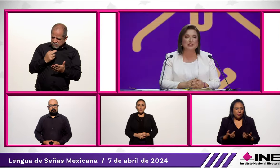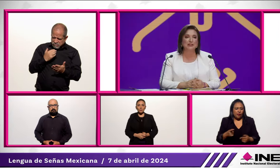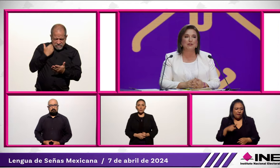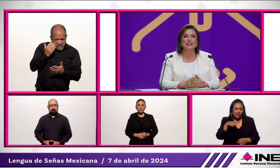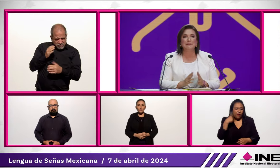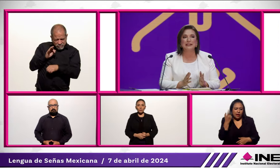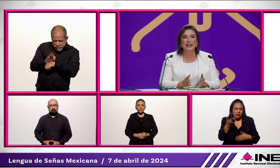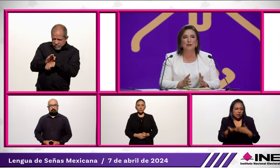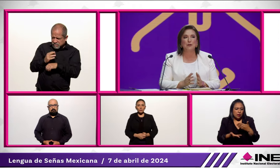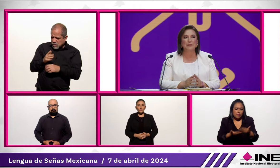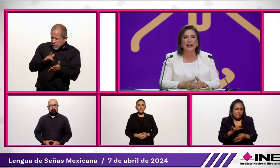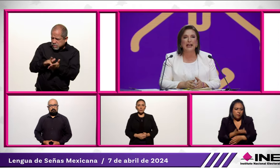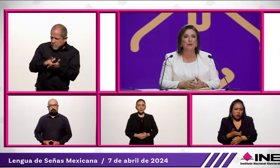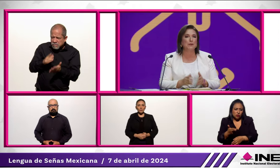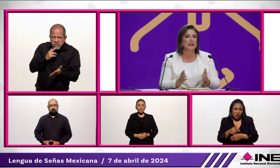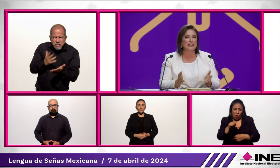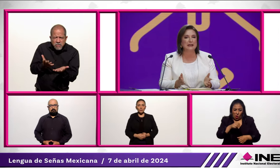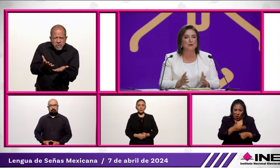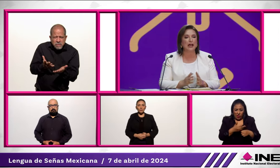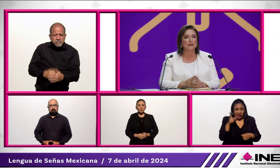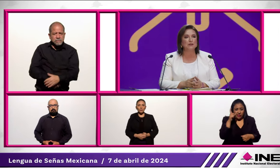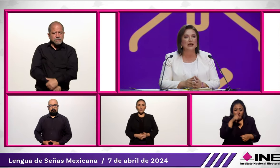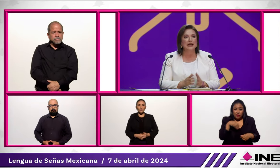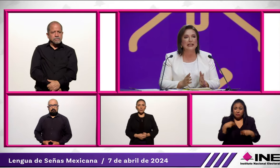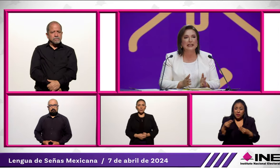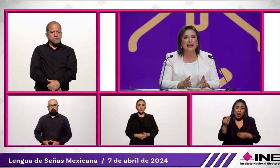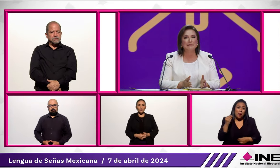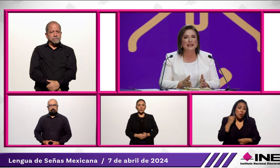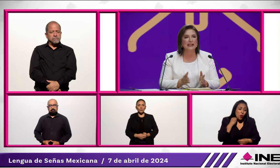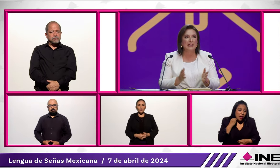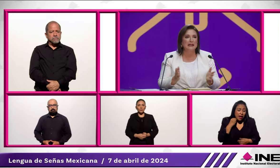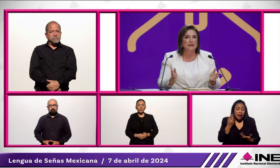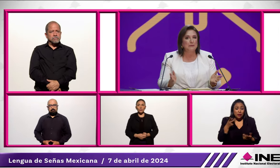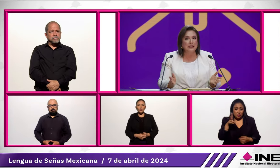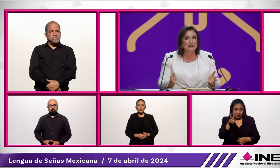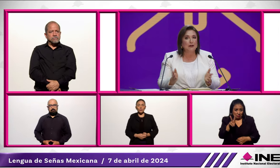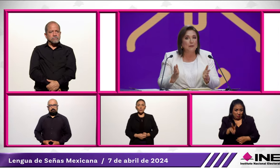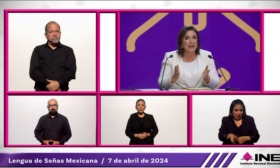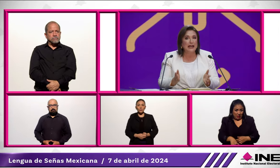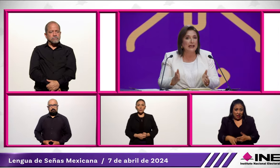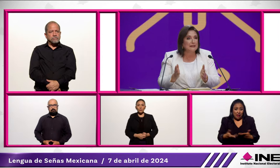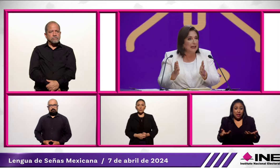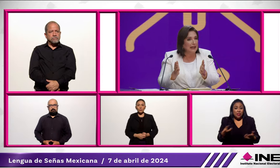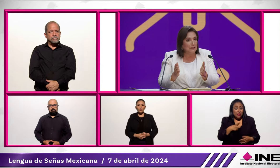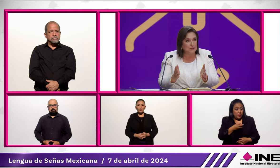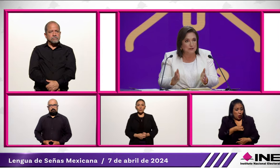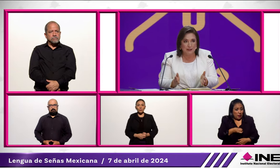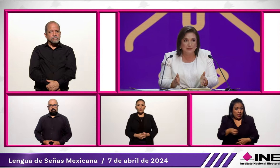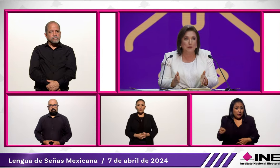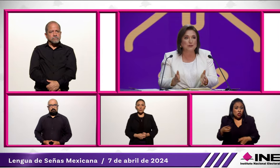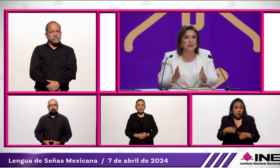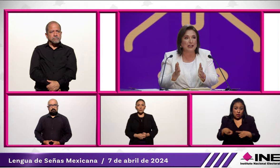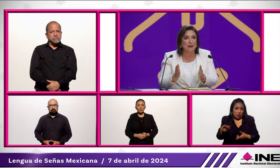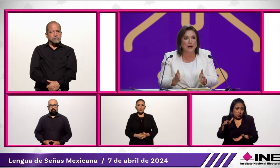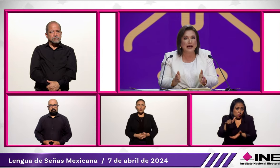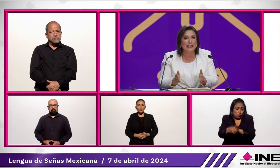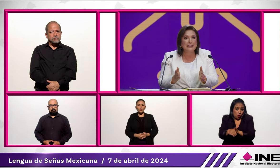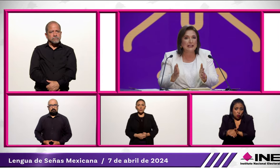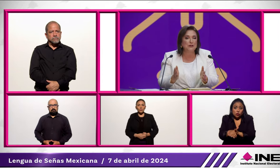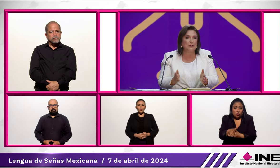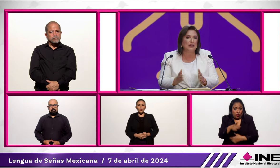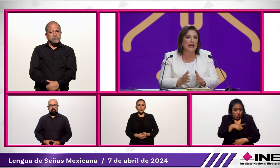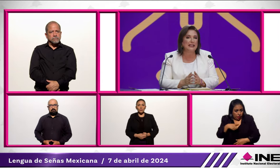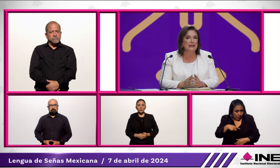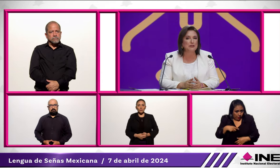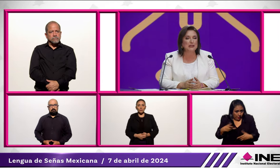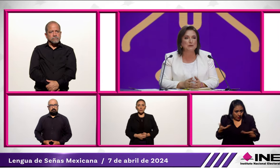sencillo el proceso, es demasiado complicado ponerles abogados y realmente pues obligar a los esposos a que lo hagan,